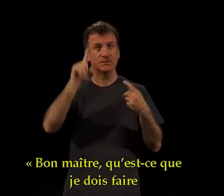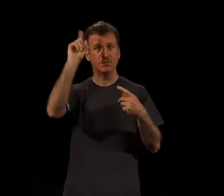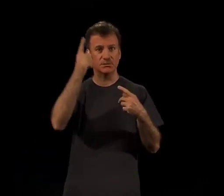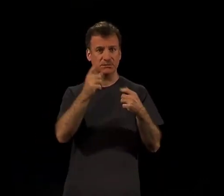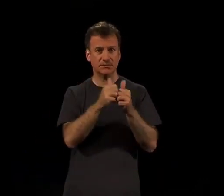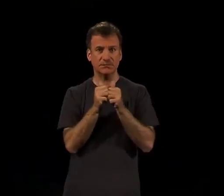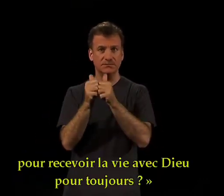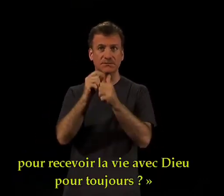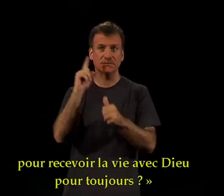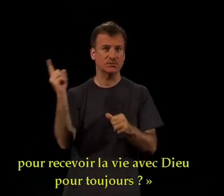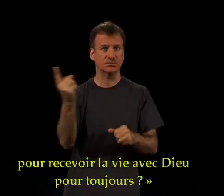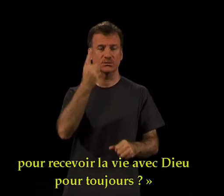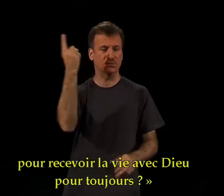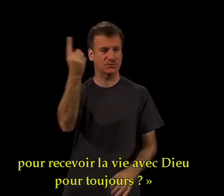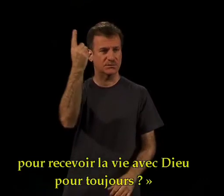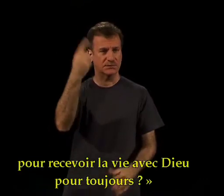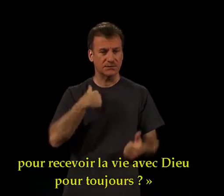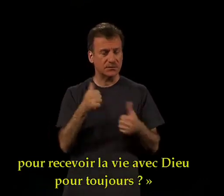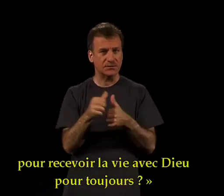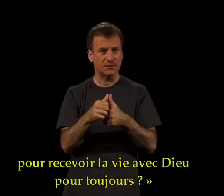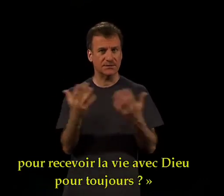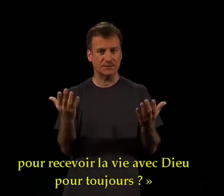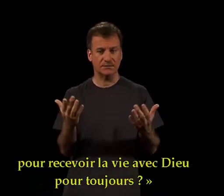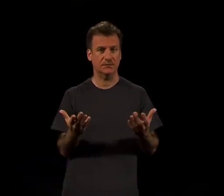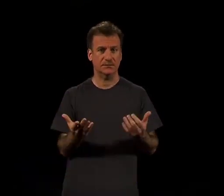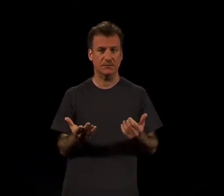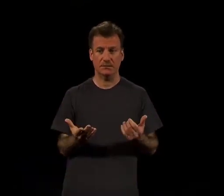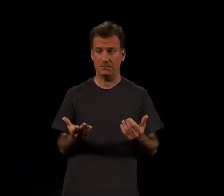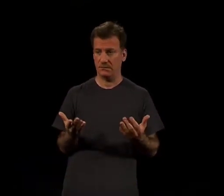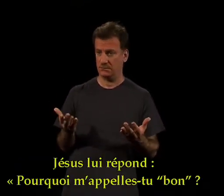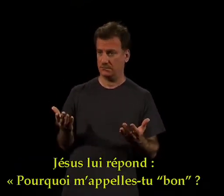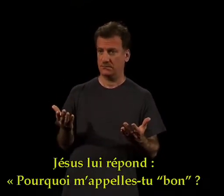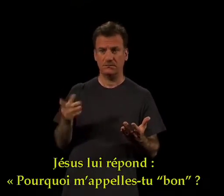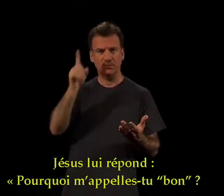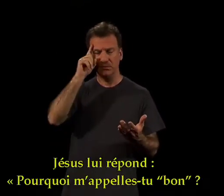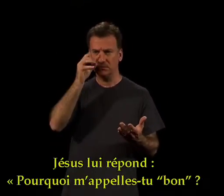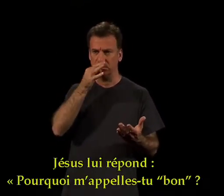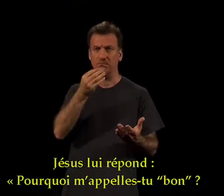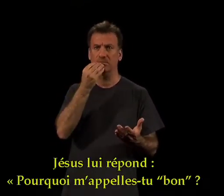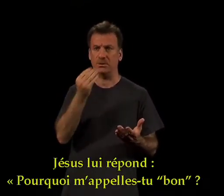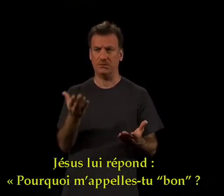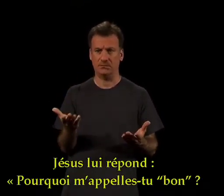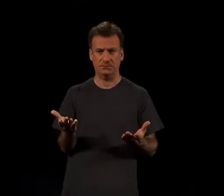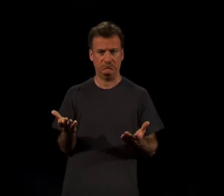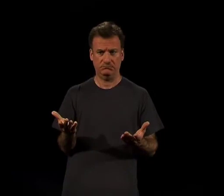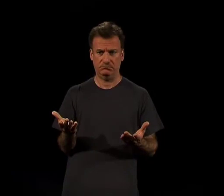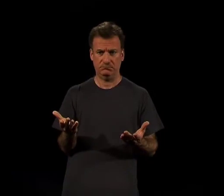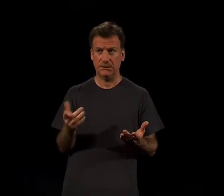qu'est-ce que je dois faire pour recevoir la vie avec Dieu pour toujours ? » Jésus lui répond « Pourquoi m'appelles-tu bon ?